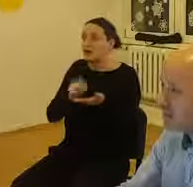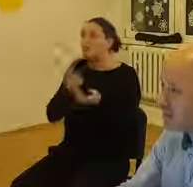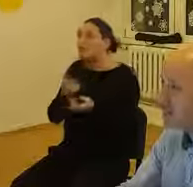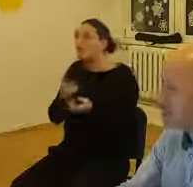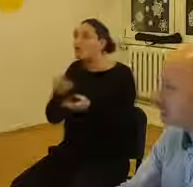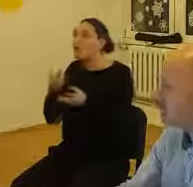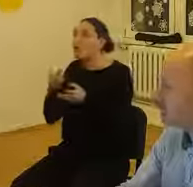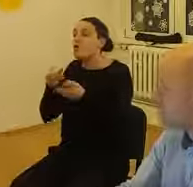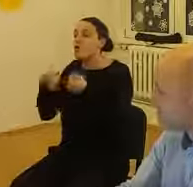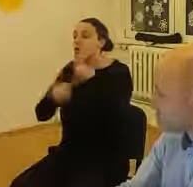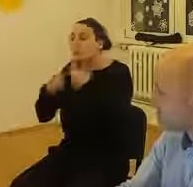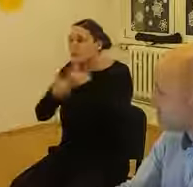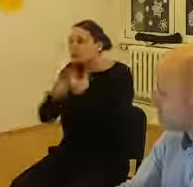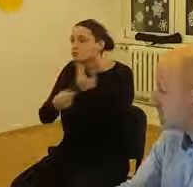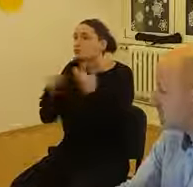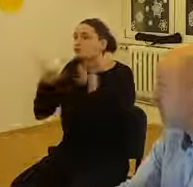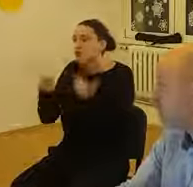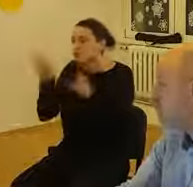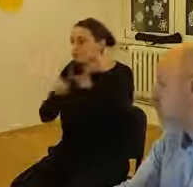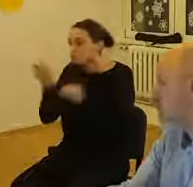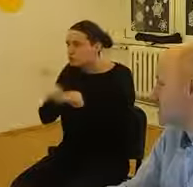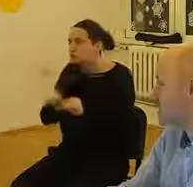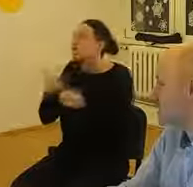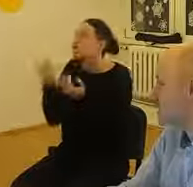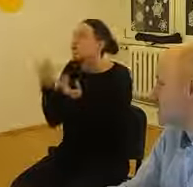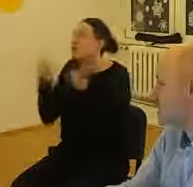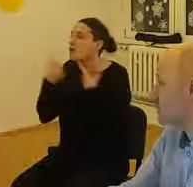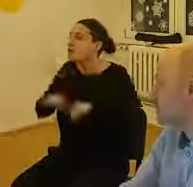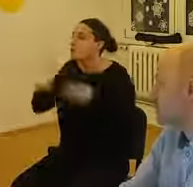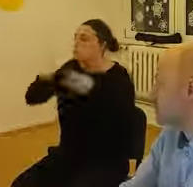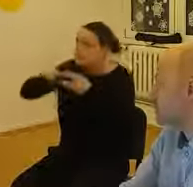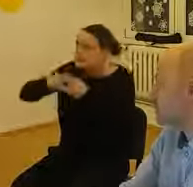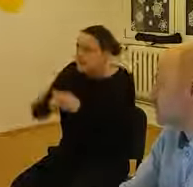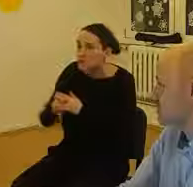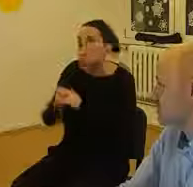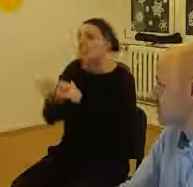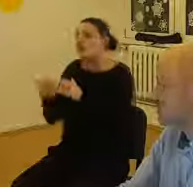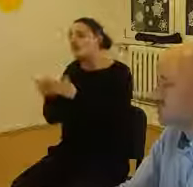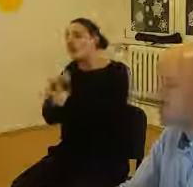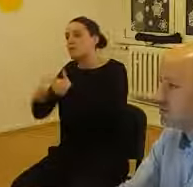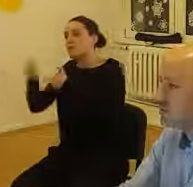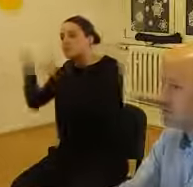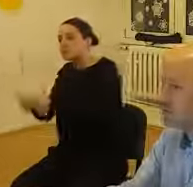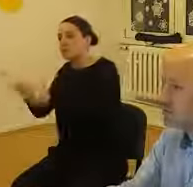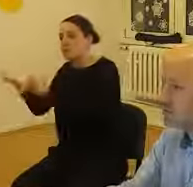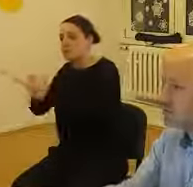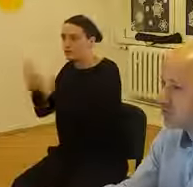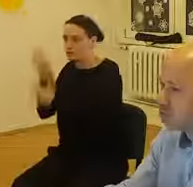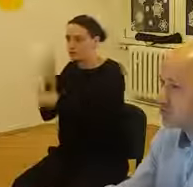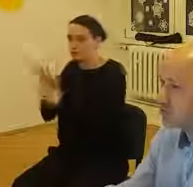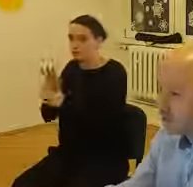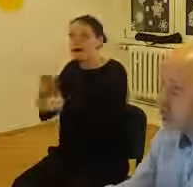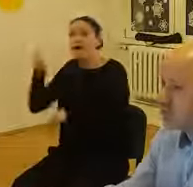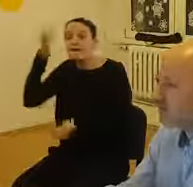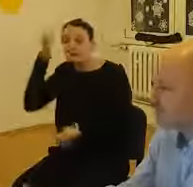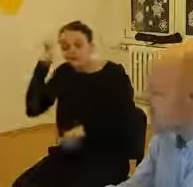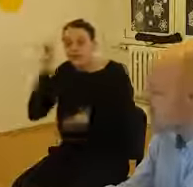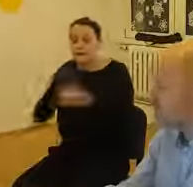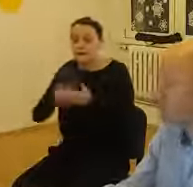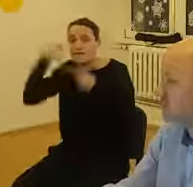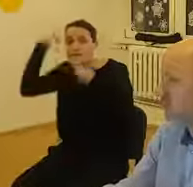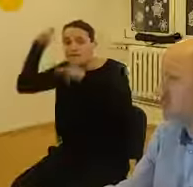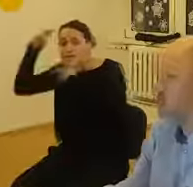mieszkańca zameldowanego albo w stałej liście wyborców. Tak? Jeżeli wiemy o tym, że dużo osób wynajmuje,